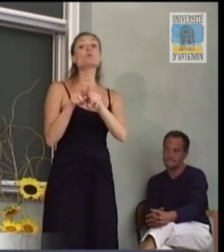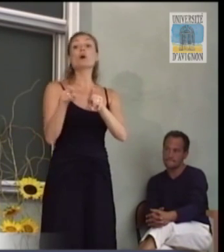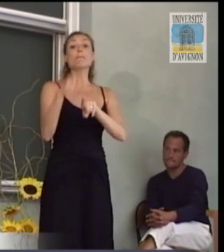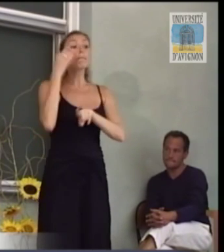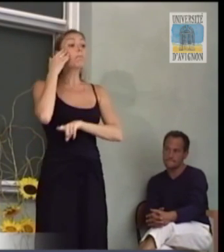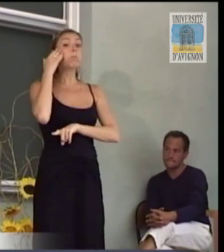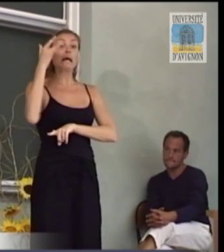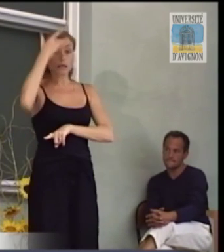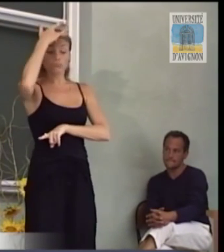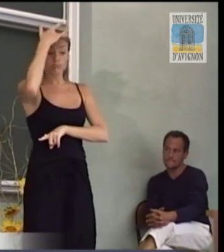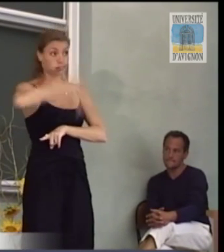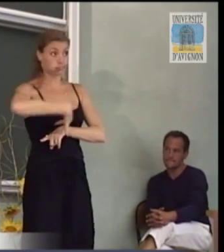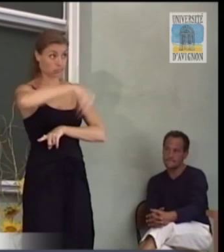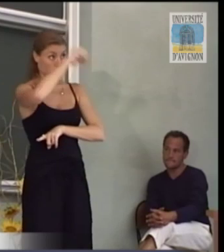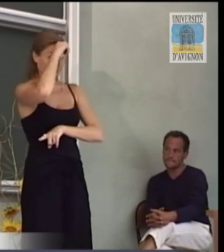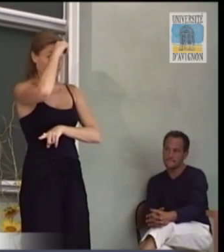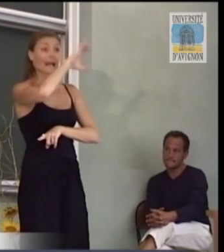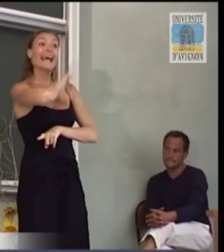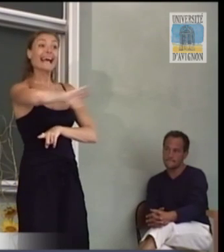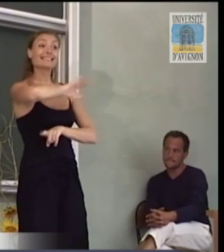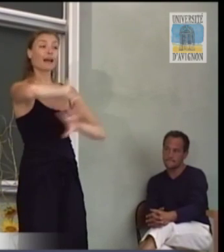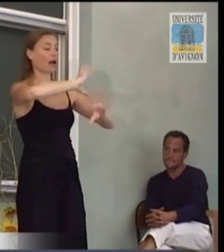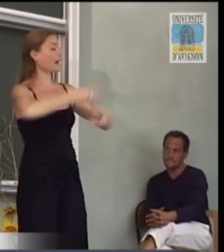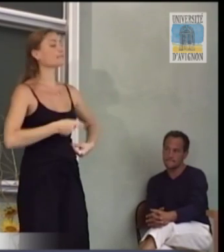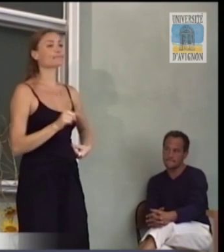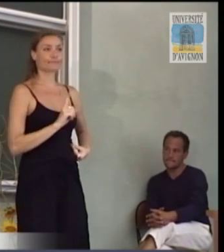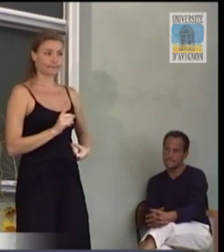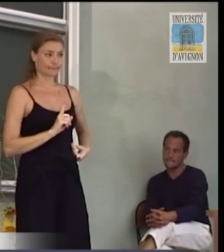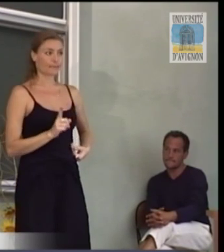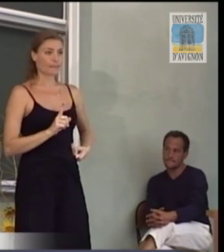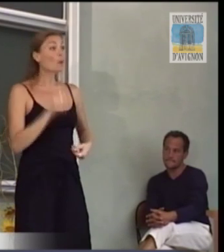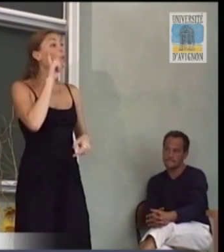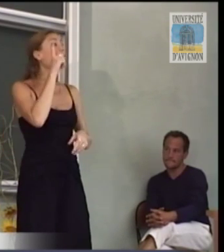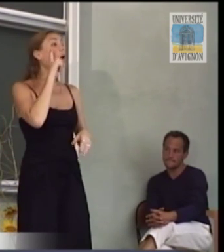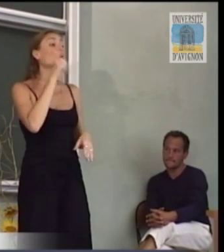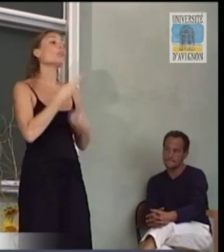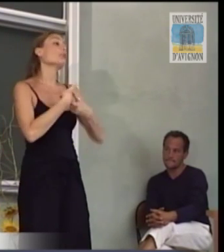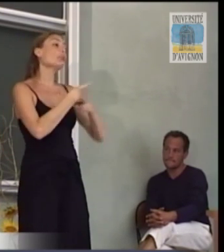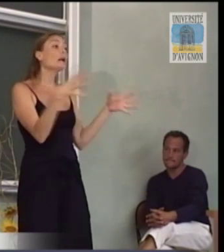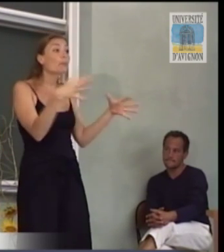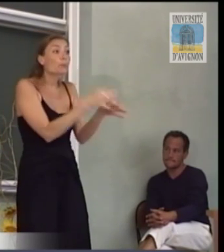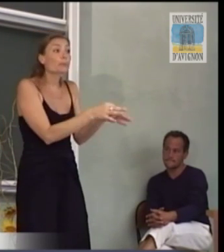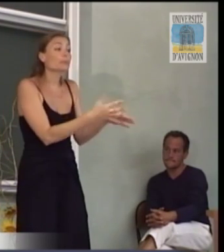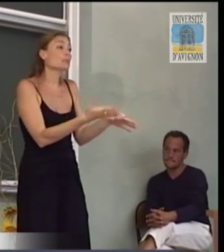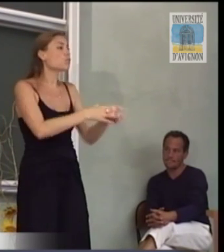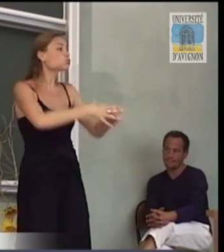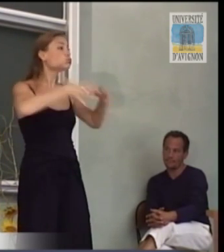connaissez pas, car celui-ci est somme toute assez réduit dans la mesure où si on part du